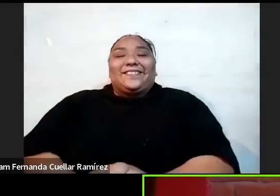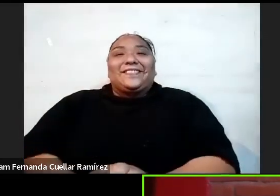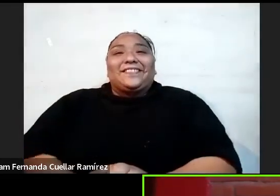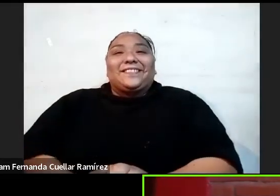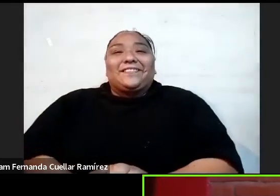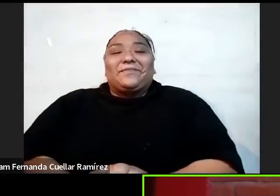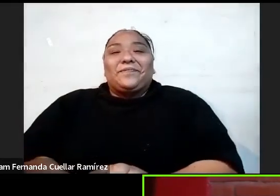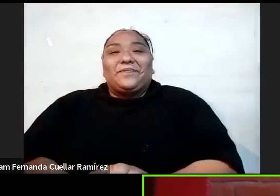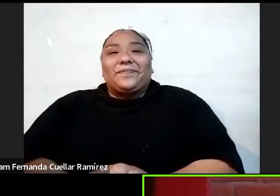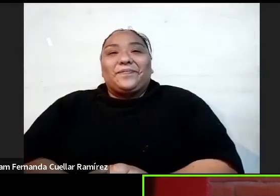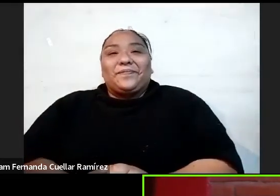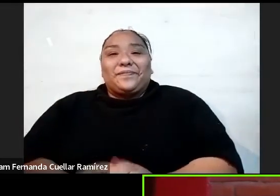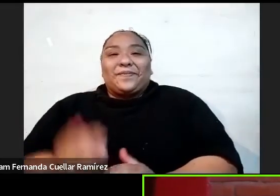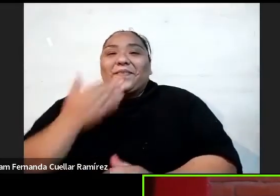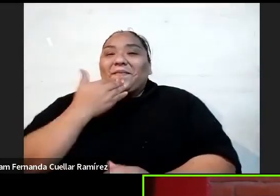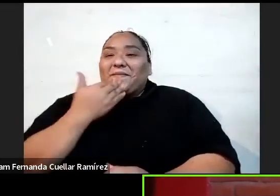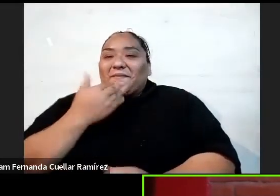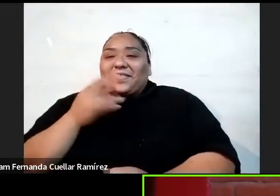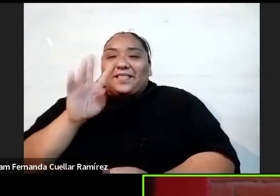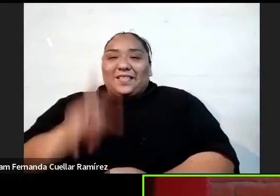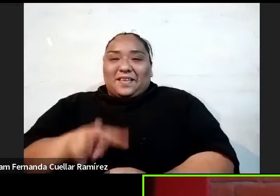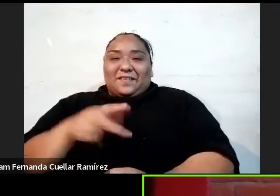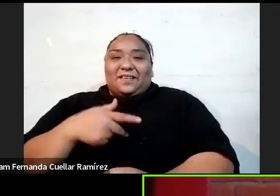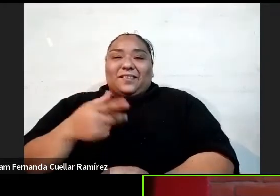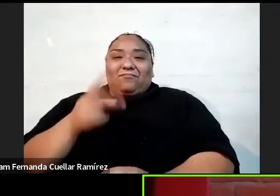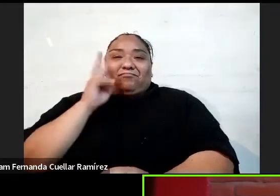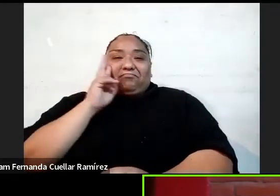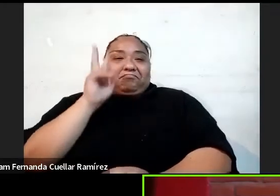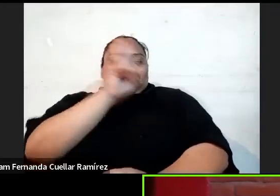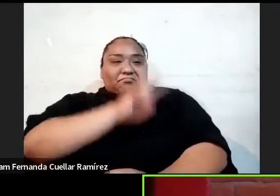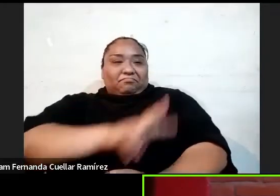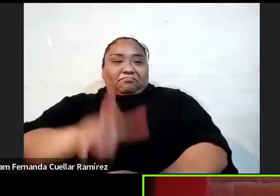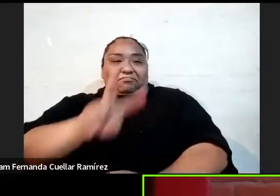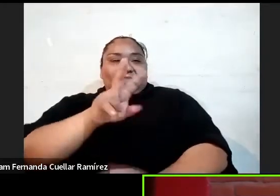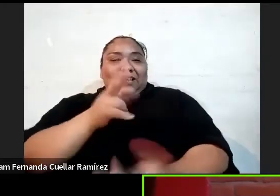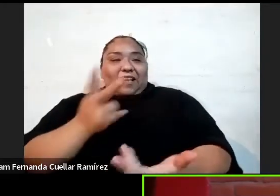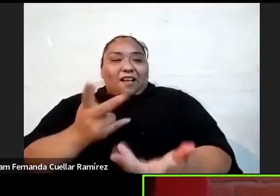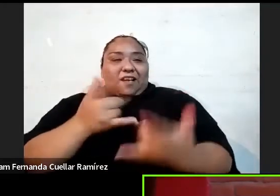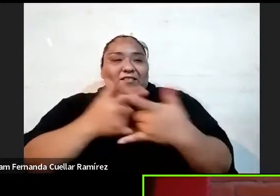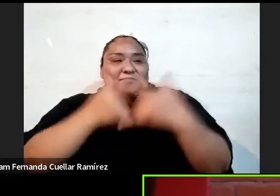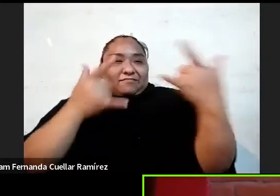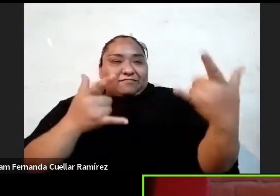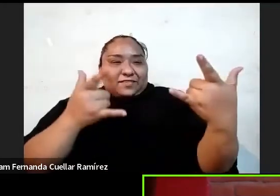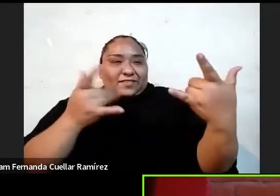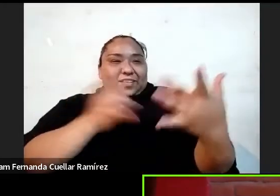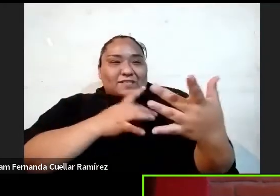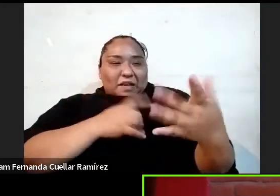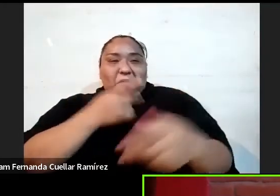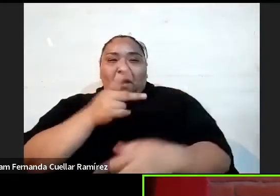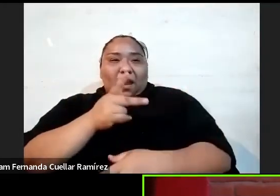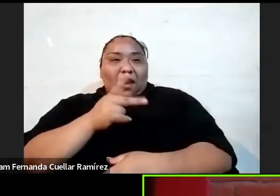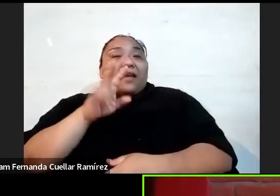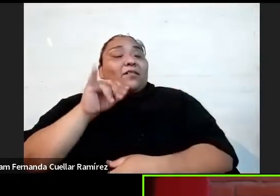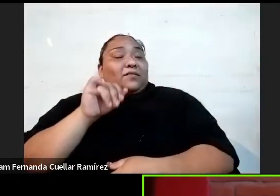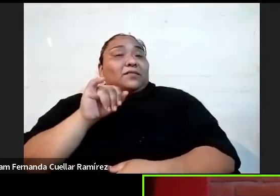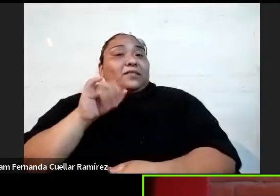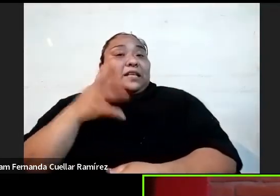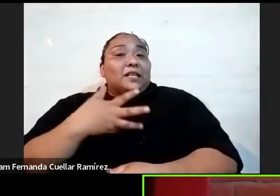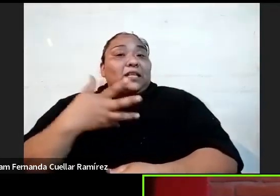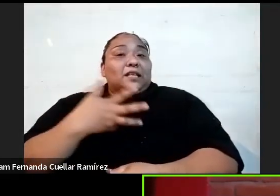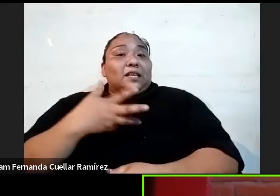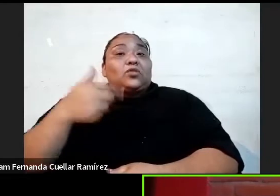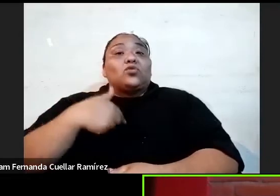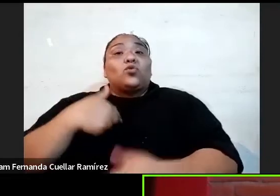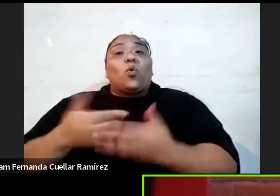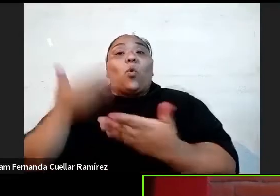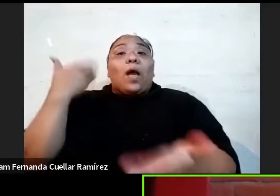Pues a simple vista no tienen mucha conexión entre sí, pero sí la tienen. Yo estudié en la Escuela